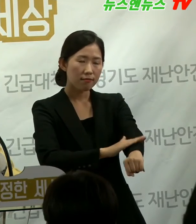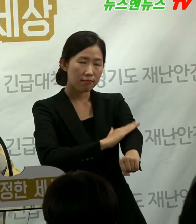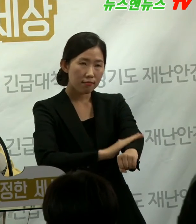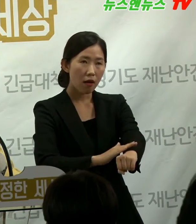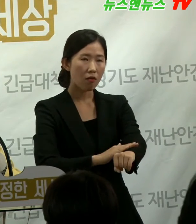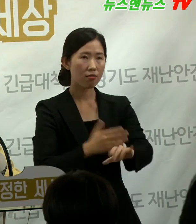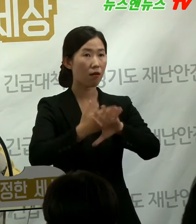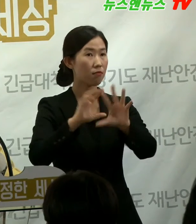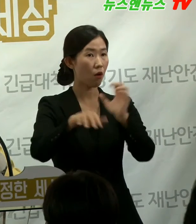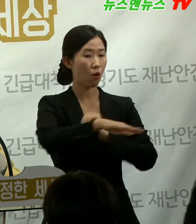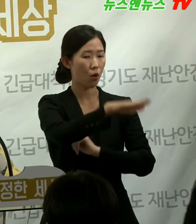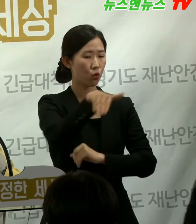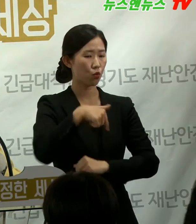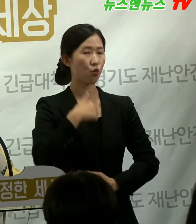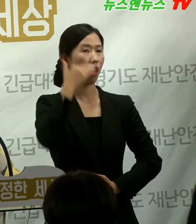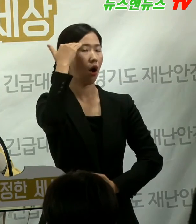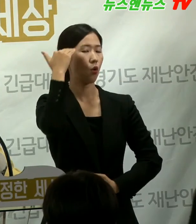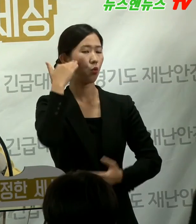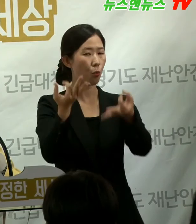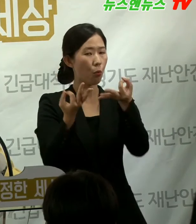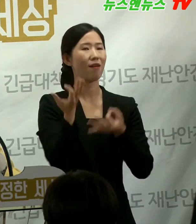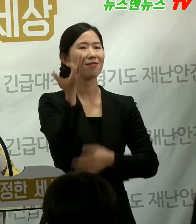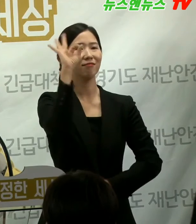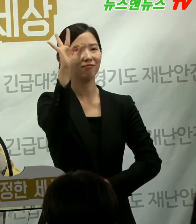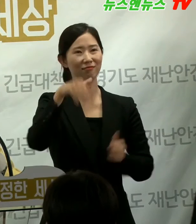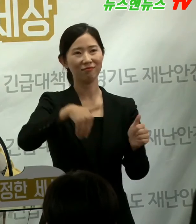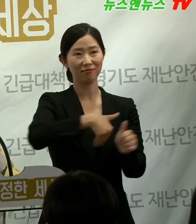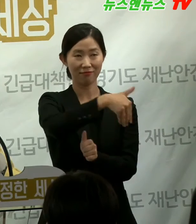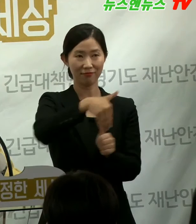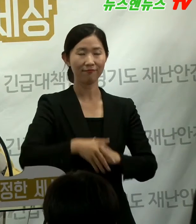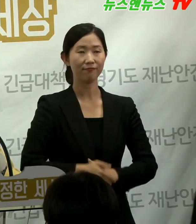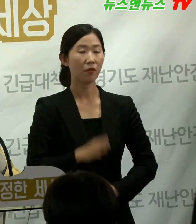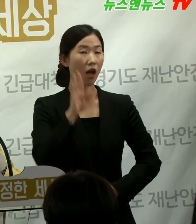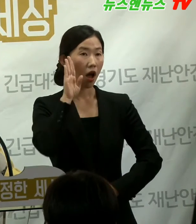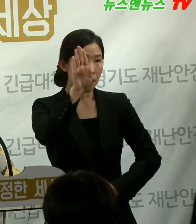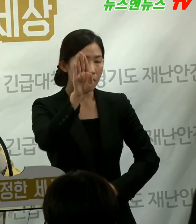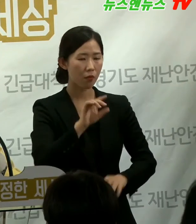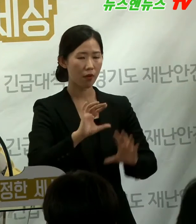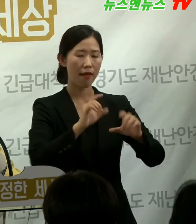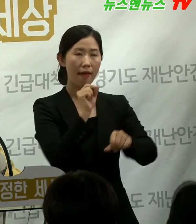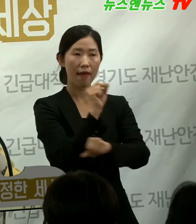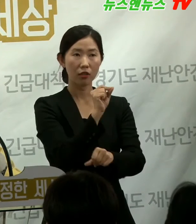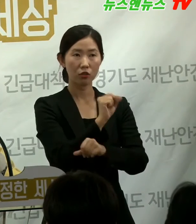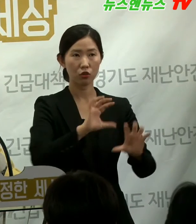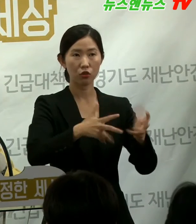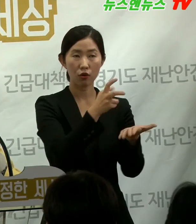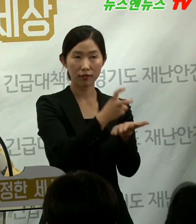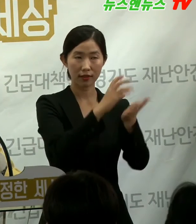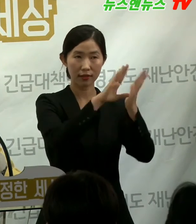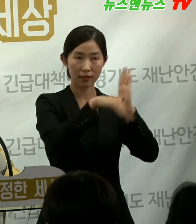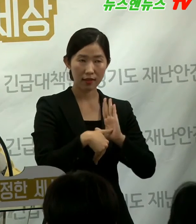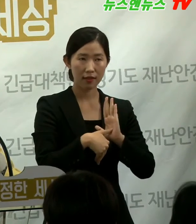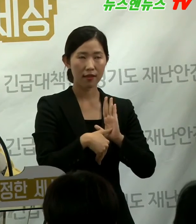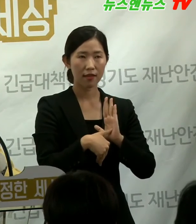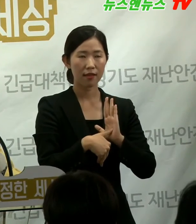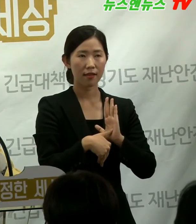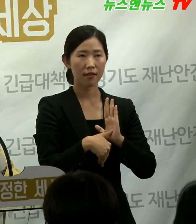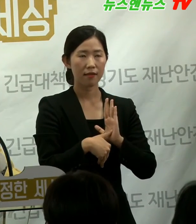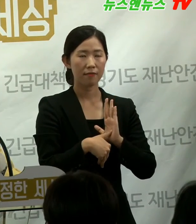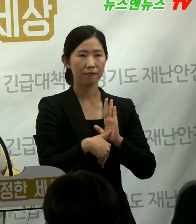생각합니다. 앞으로도 이렇게 어떤 행정 정책을 할 때 이해 당사자